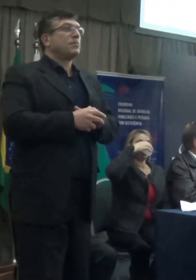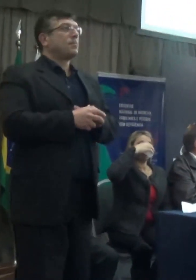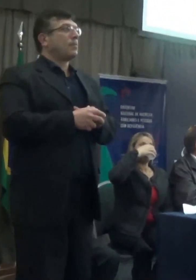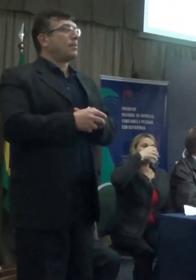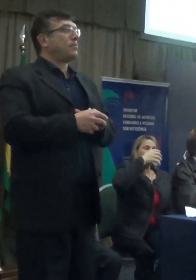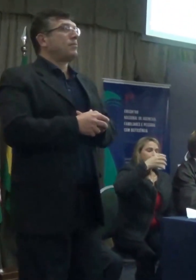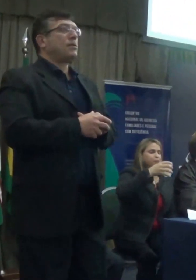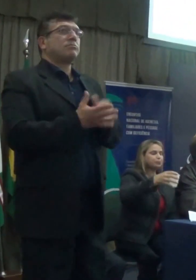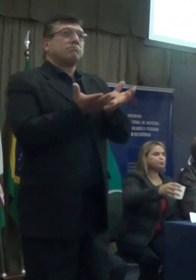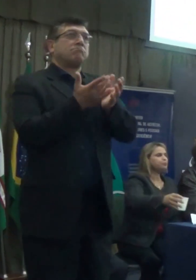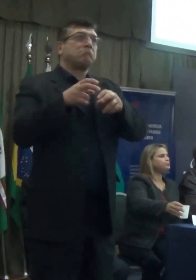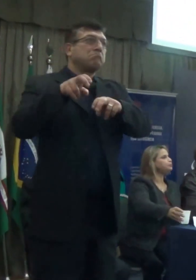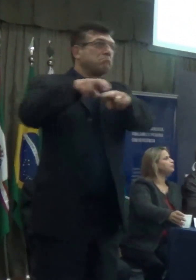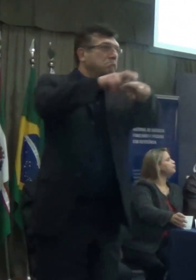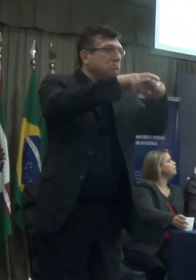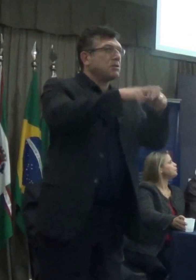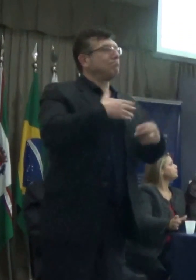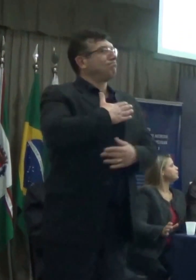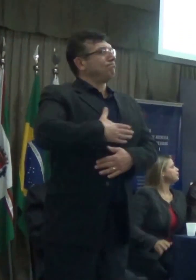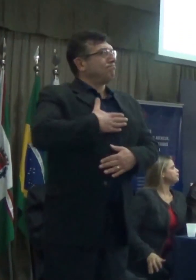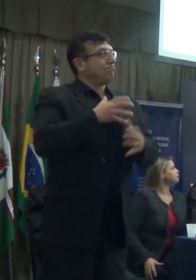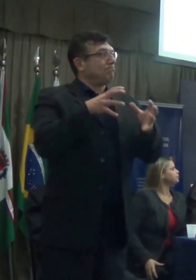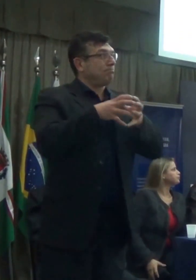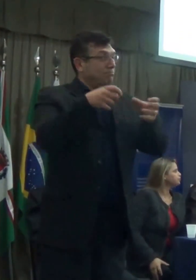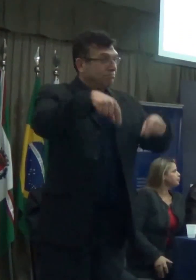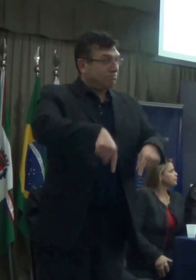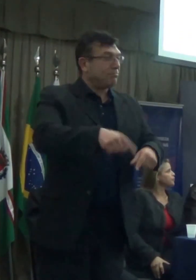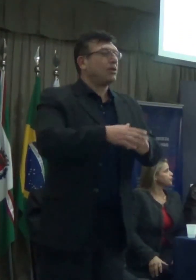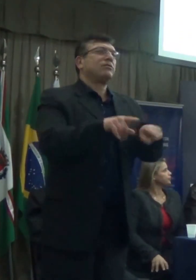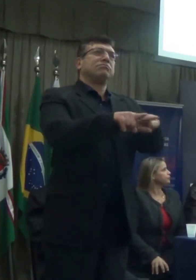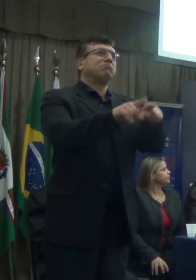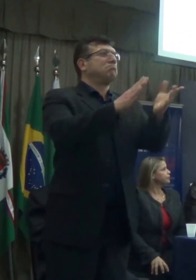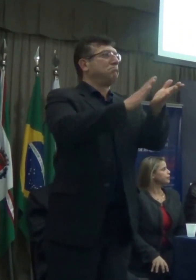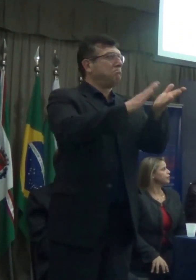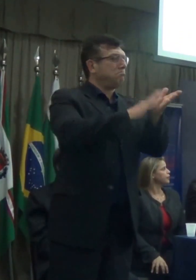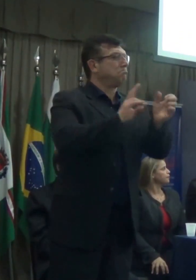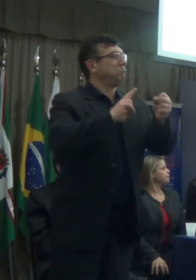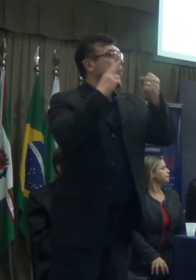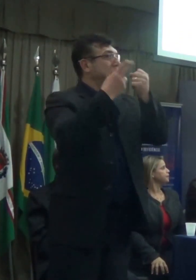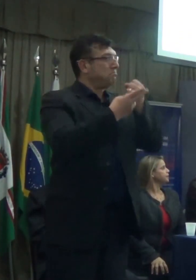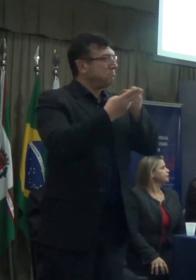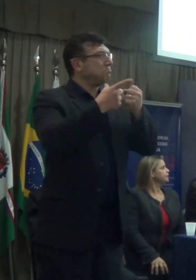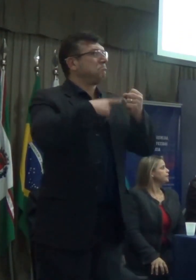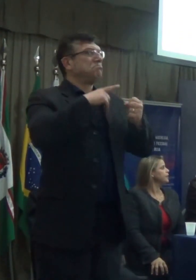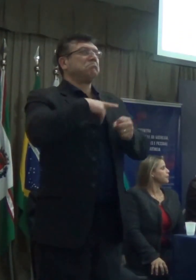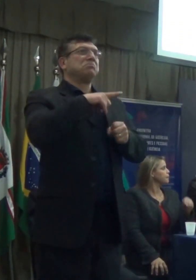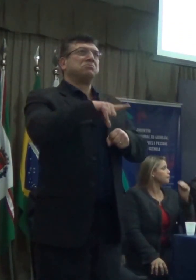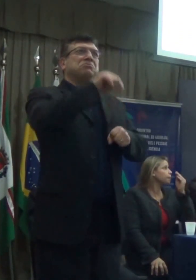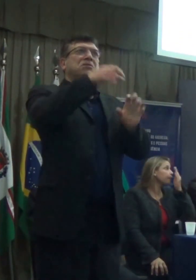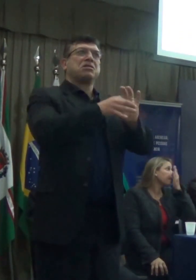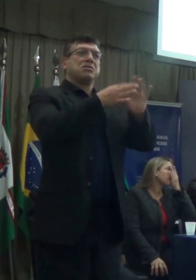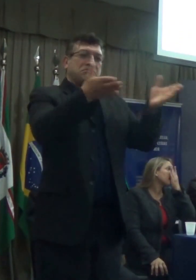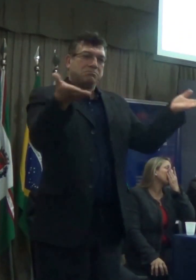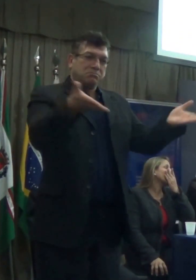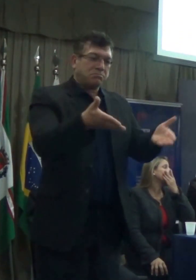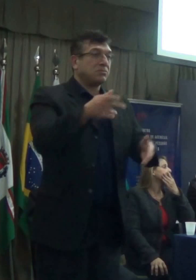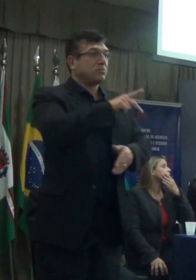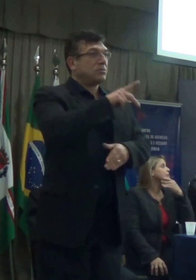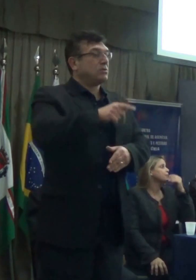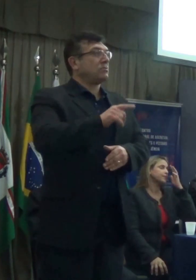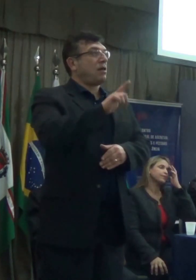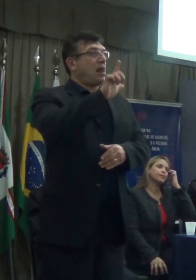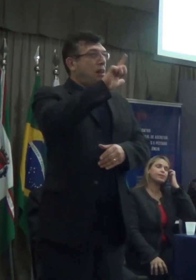presente é um prazer estar aqui você também falamos da vida pela iniciativa professora